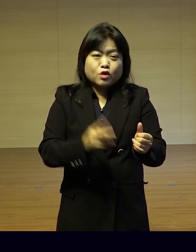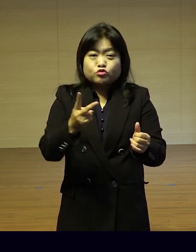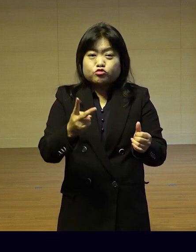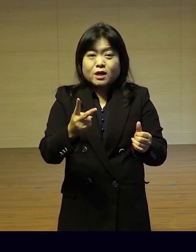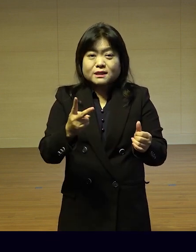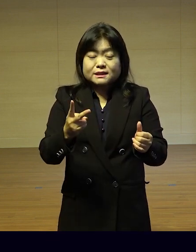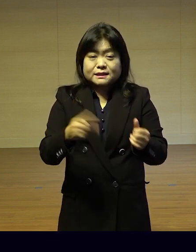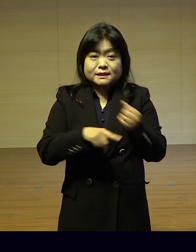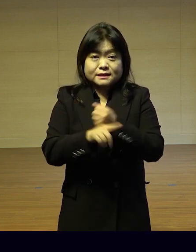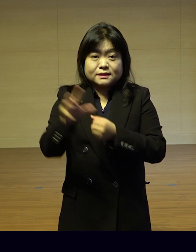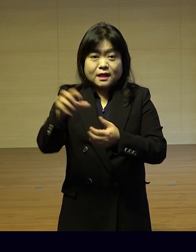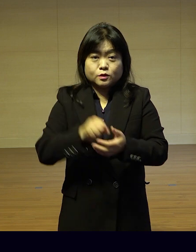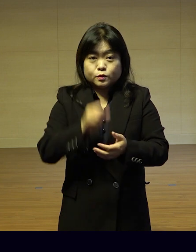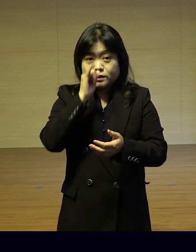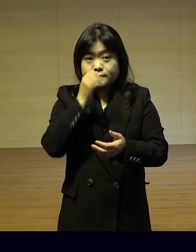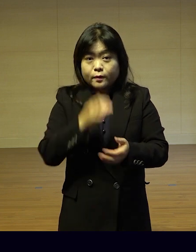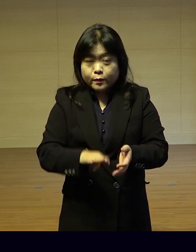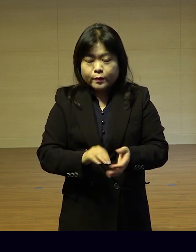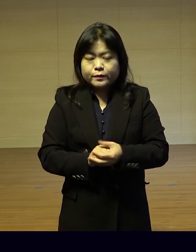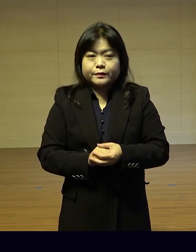의미를 갖고 있는데요.